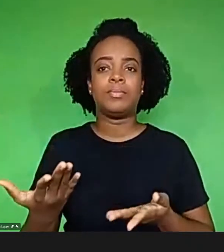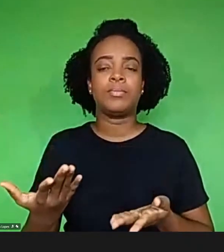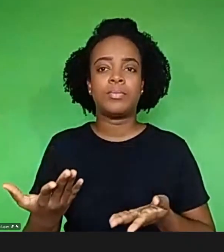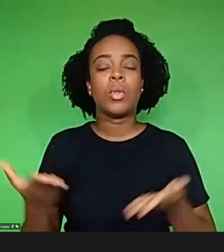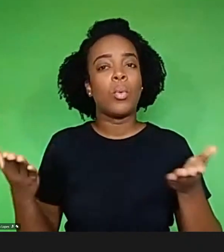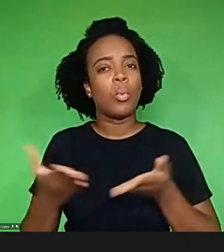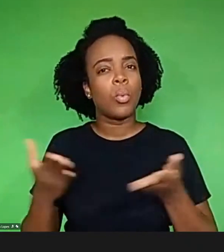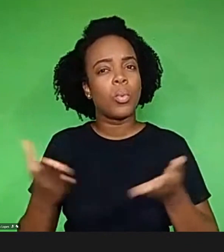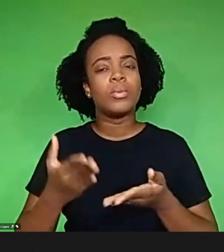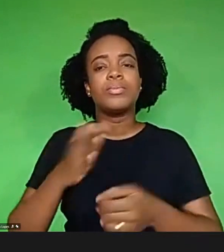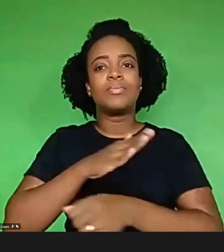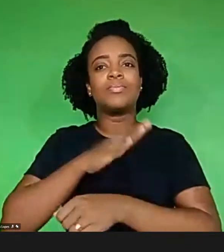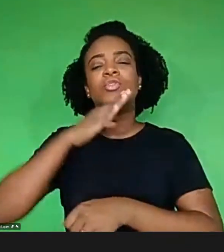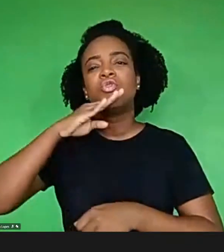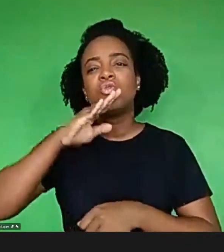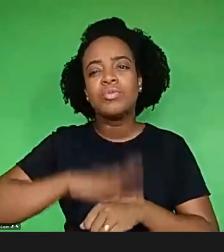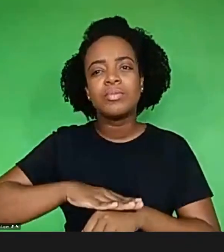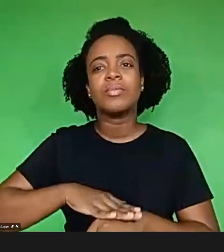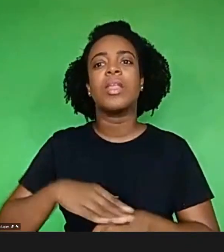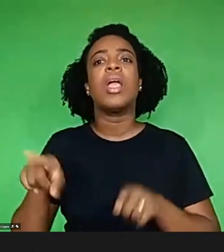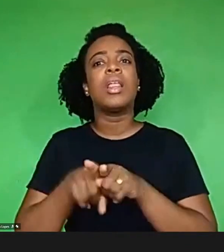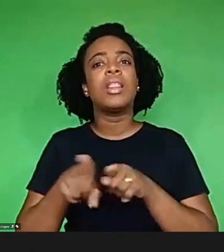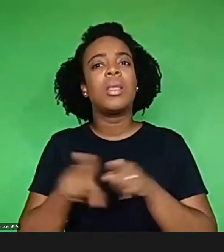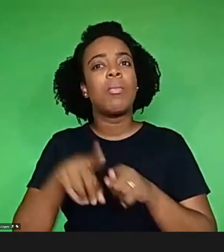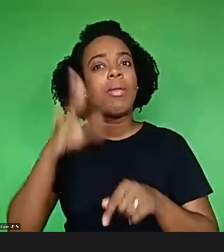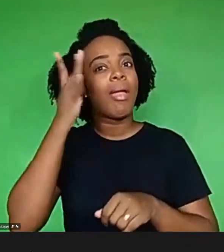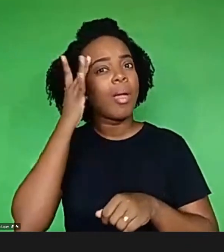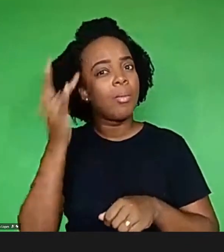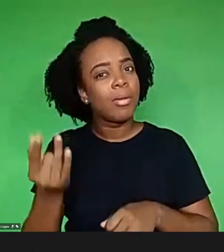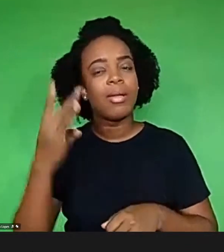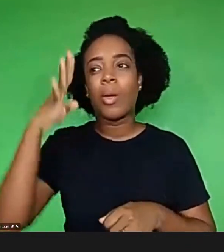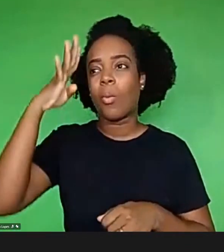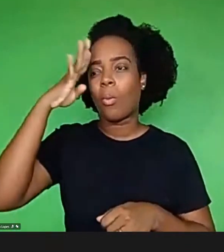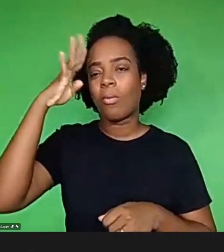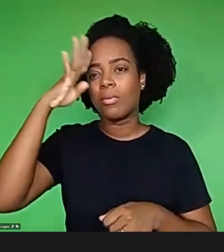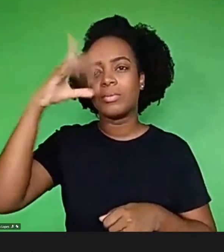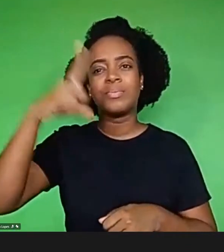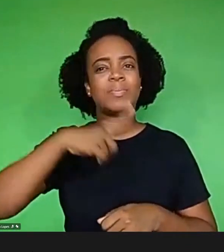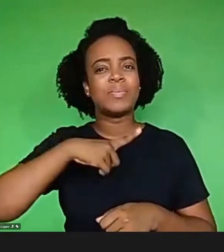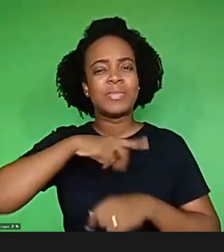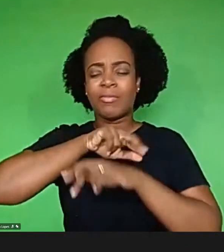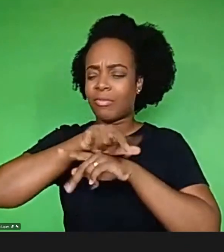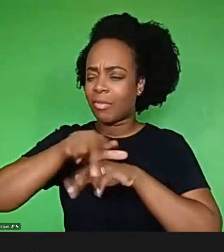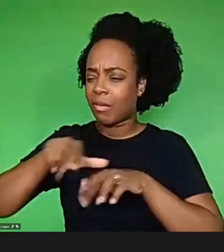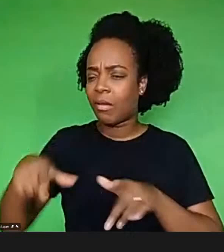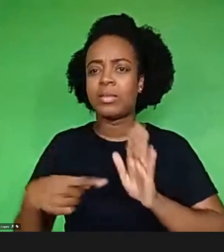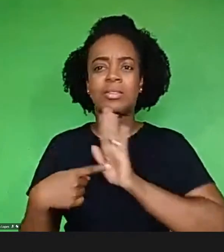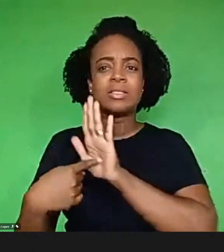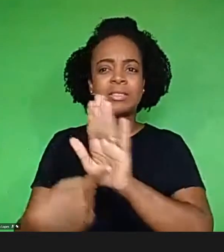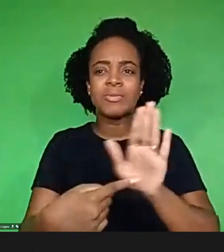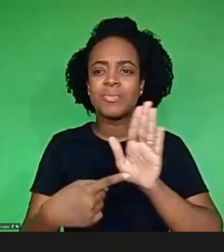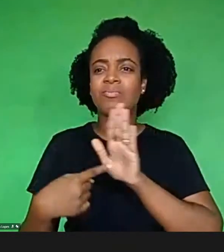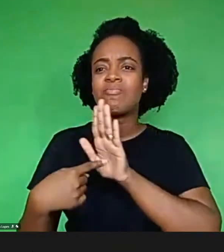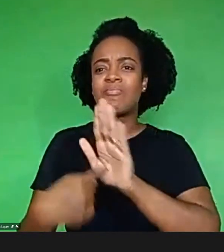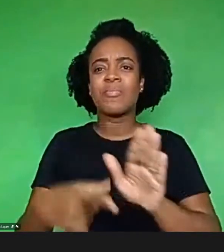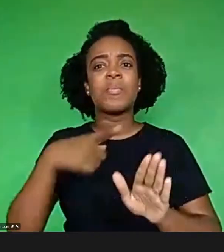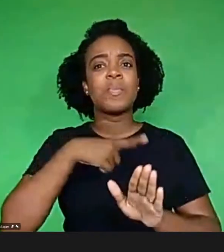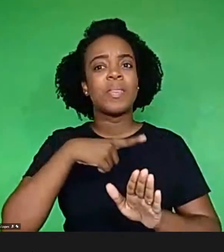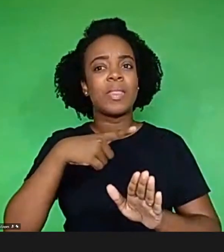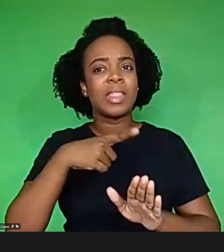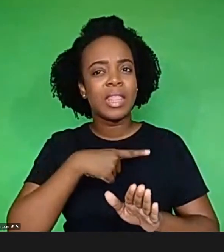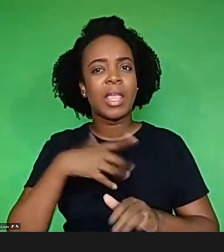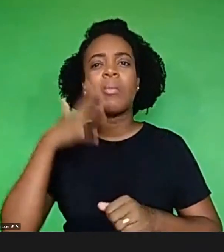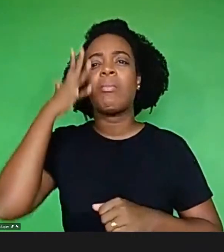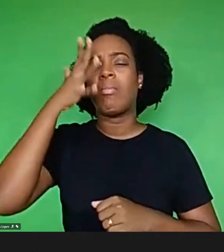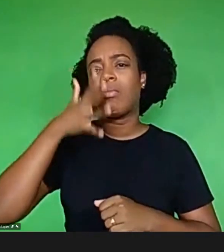tarde, amanhã e quarta-feira, vai ter várias apresentações, vai ter palestra com o professor Renato,